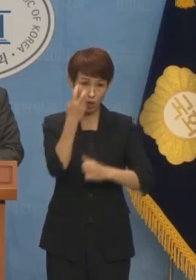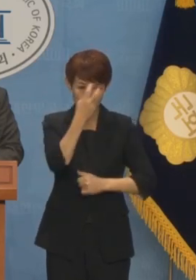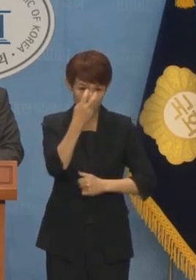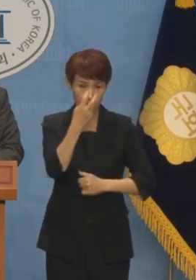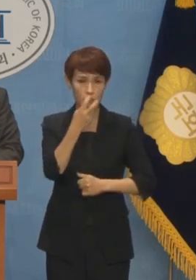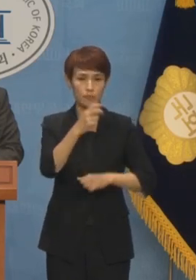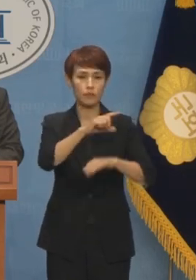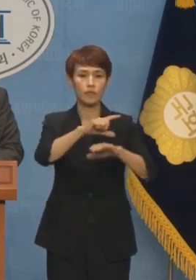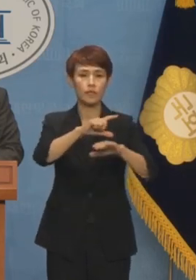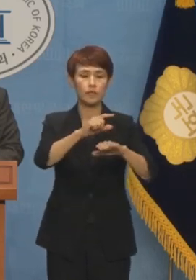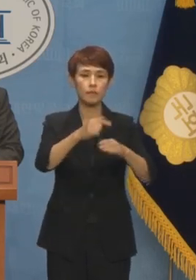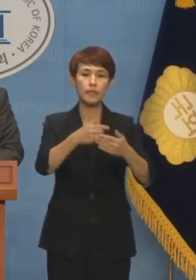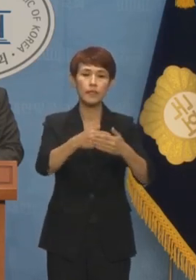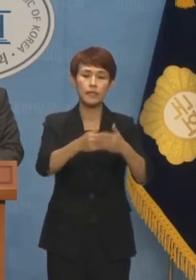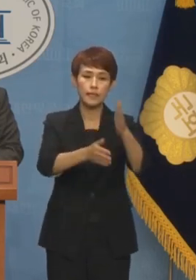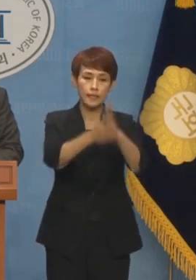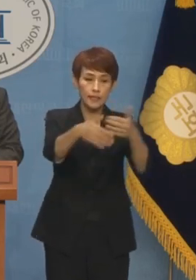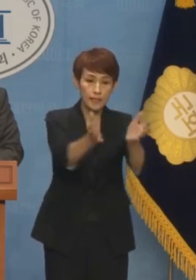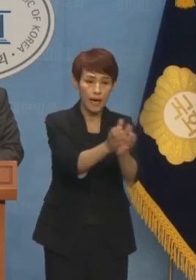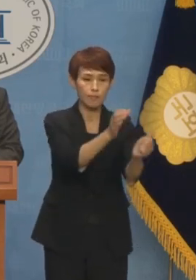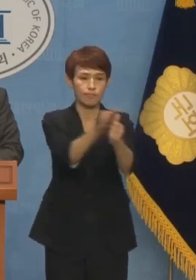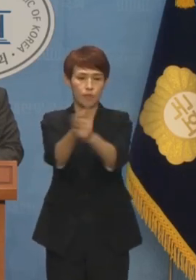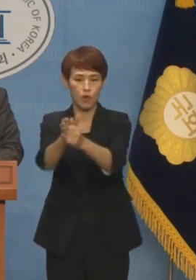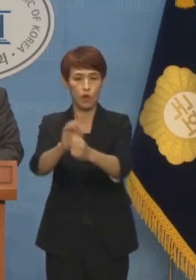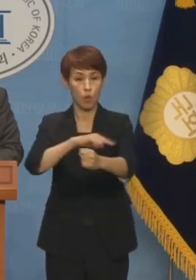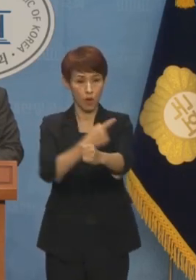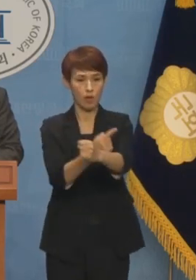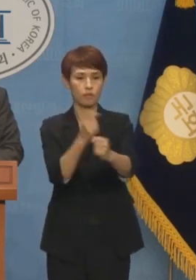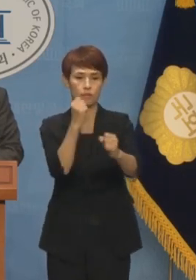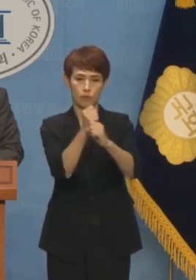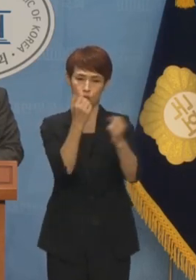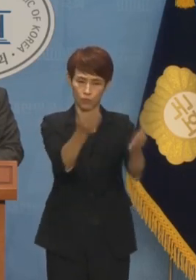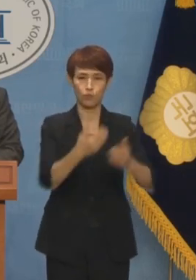시도당에 위임하여 시도당의 권한과 역할을 강화하겠습니다.